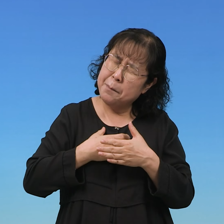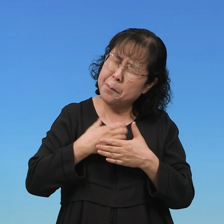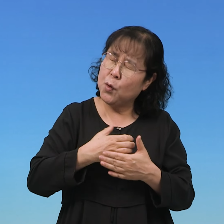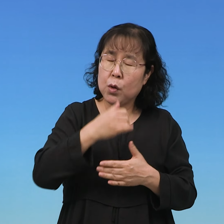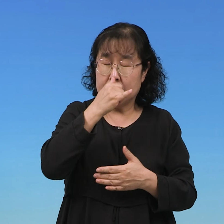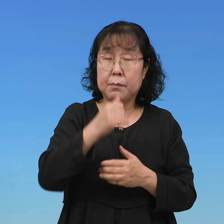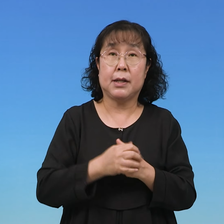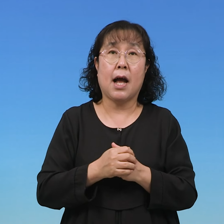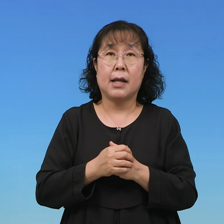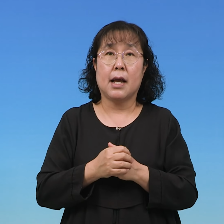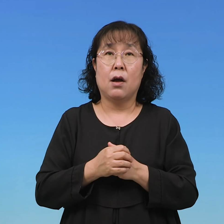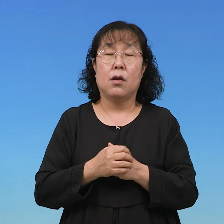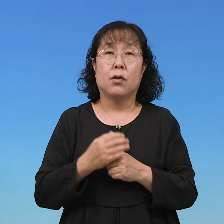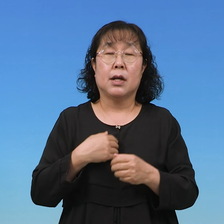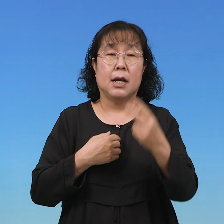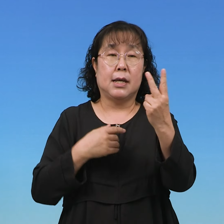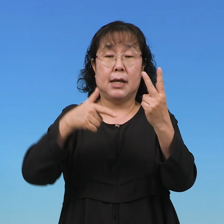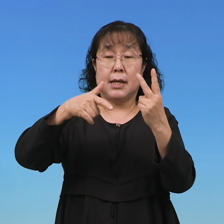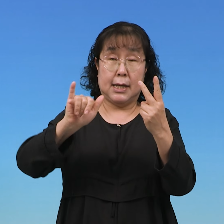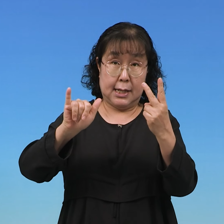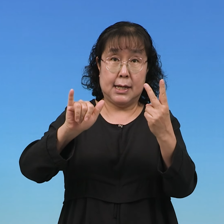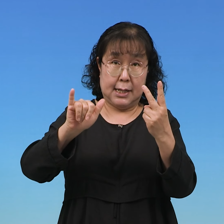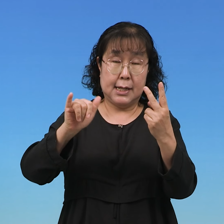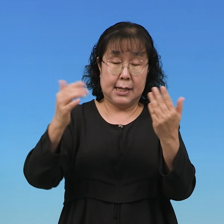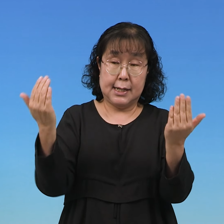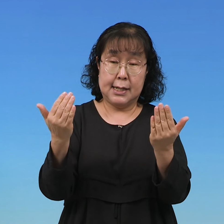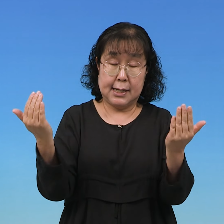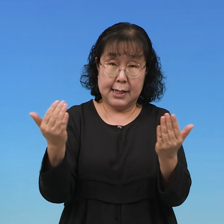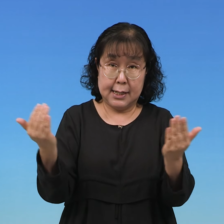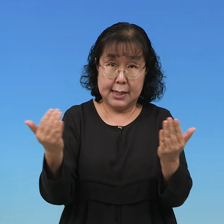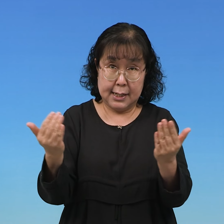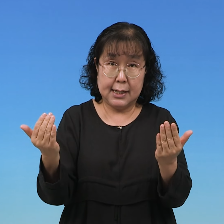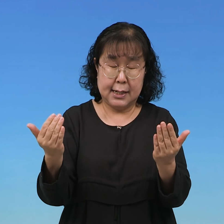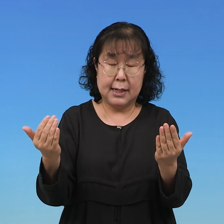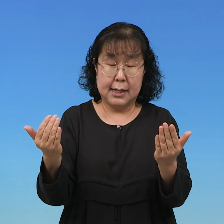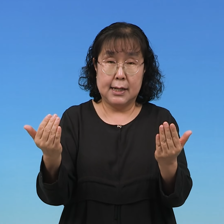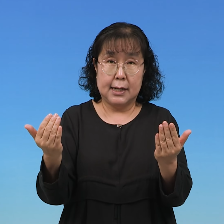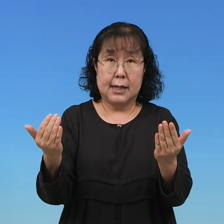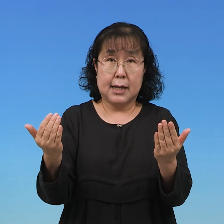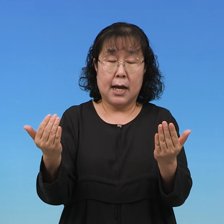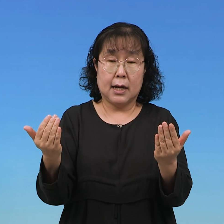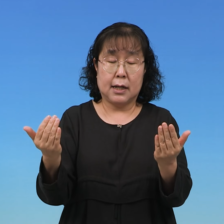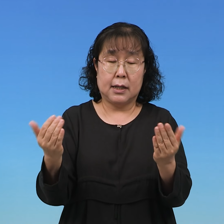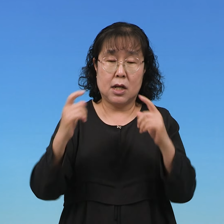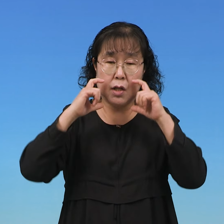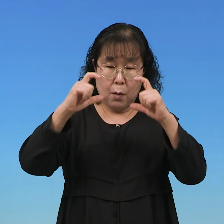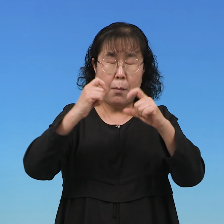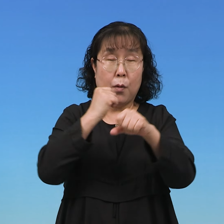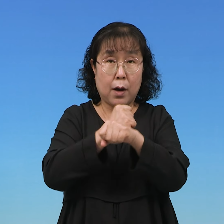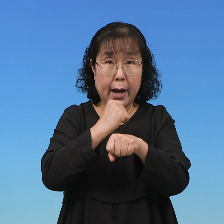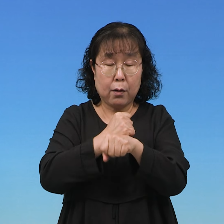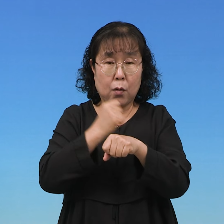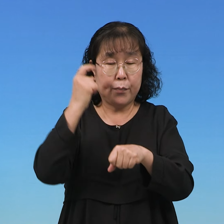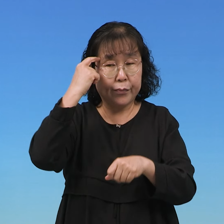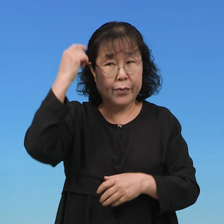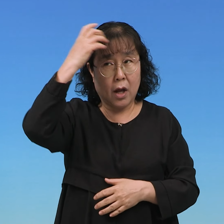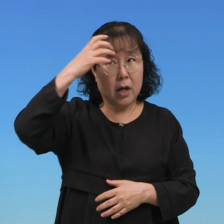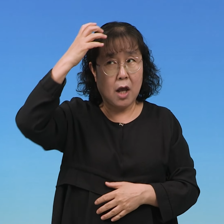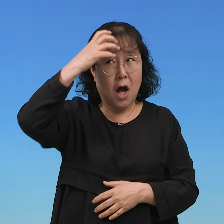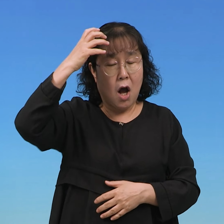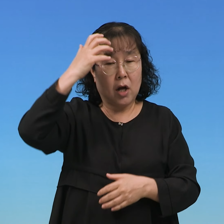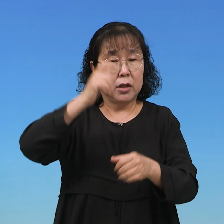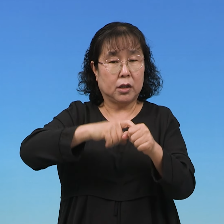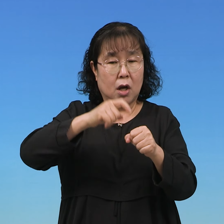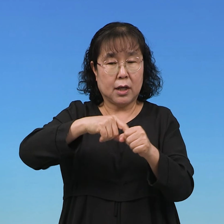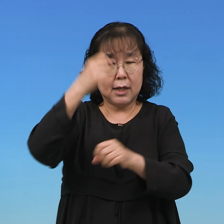이제 우리가 2기 사역을 지난 4월에 1만 수도 파송운동 파송 예배 이후로 이제 2기 사역을 선포하고 영적인